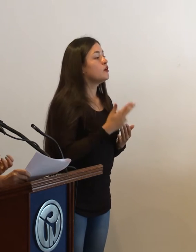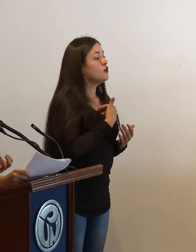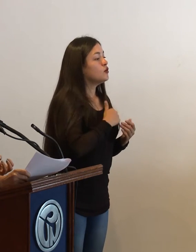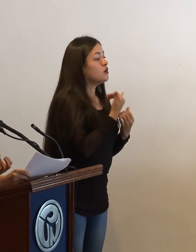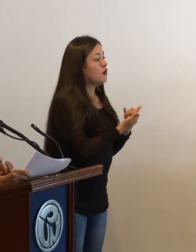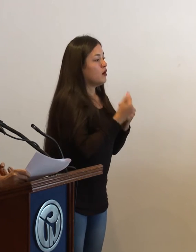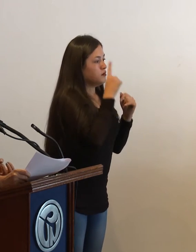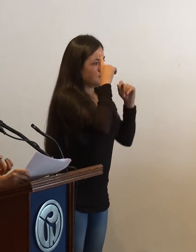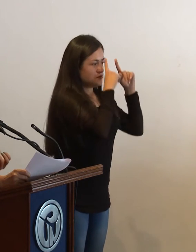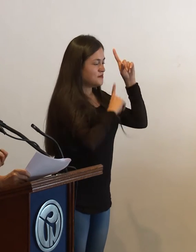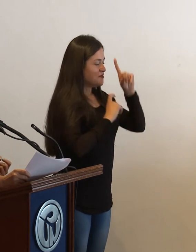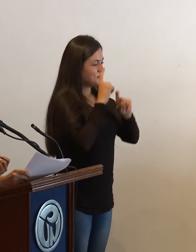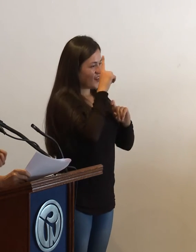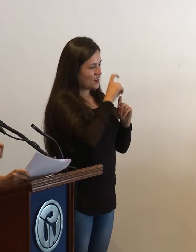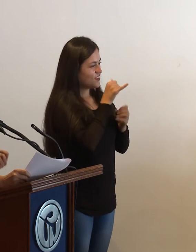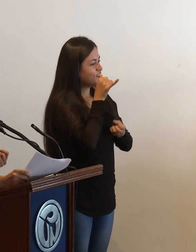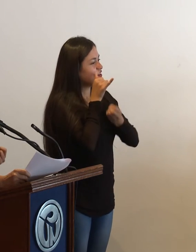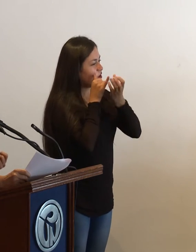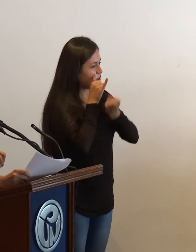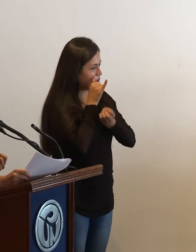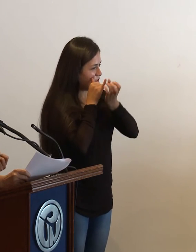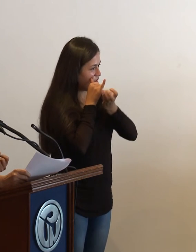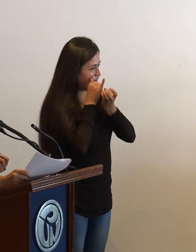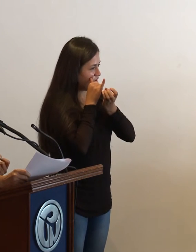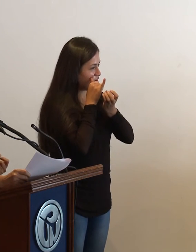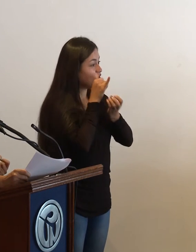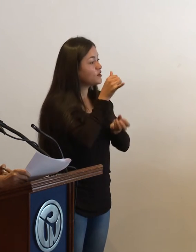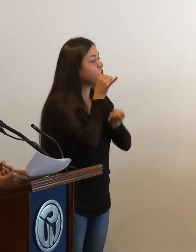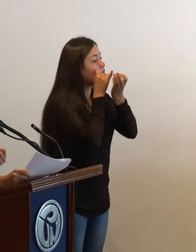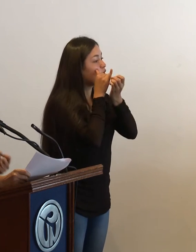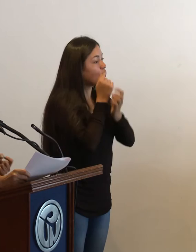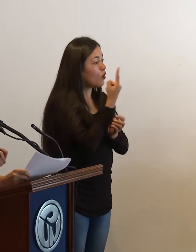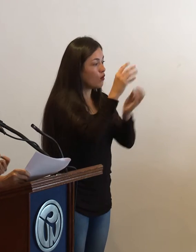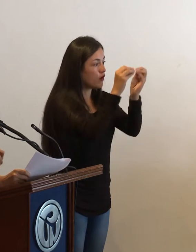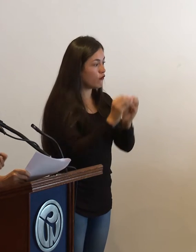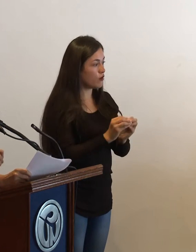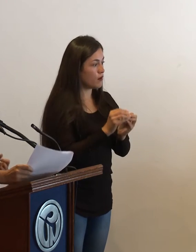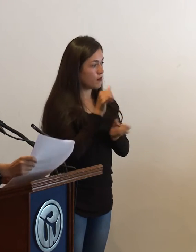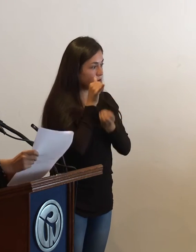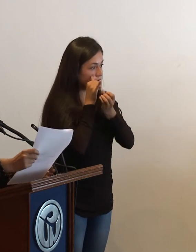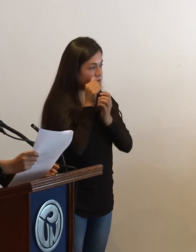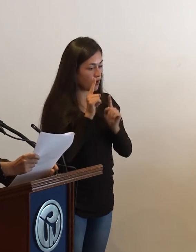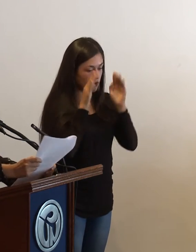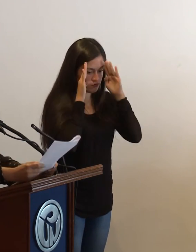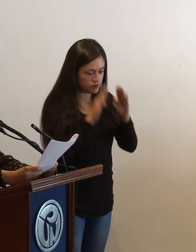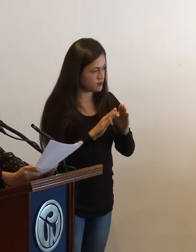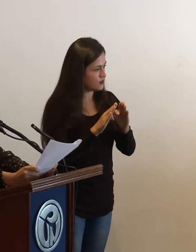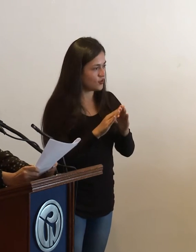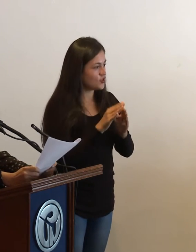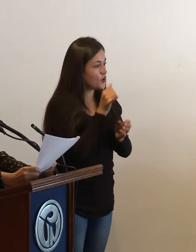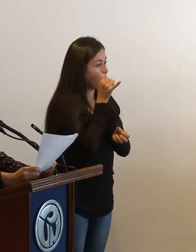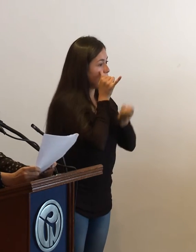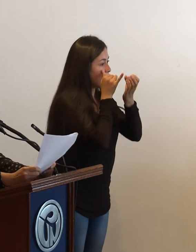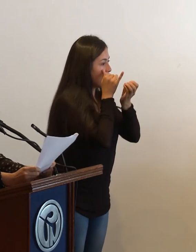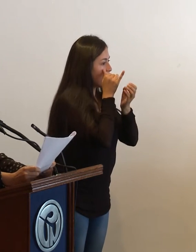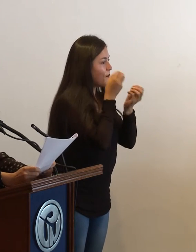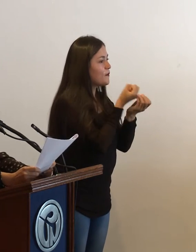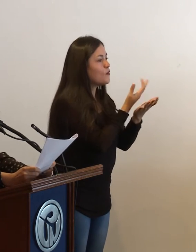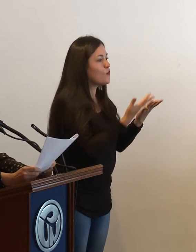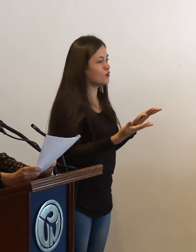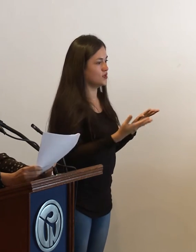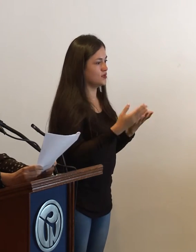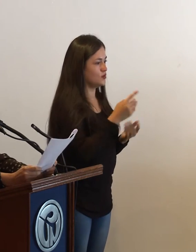aúne una lectura de lo pedagógico en plural. Hablamos de pedagogías para